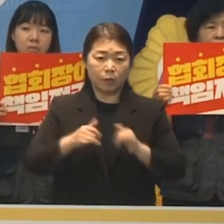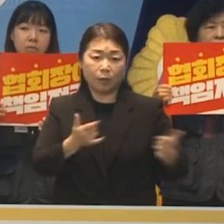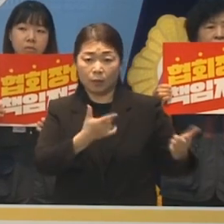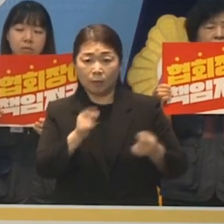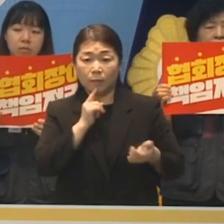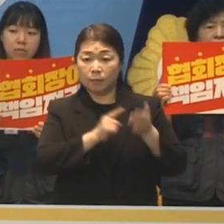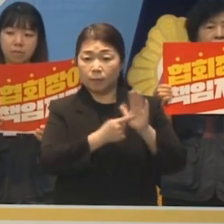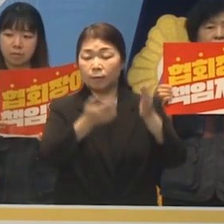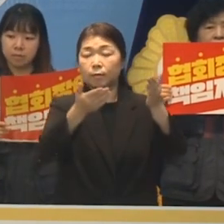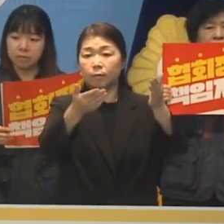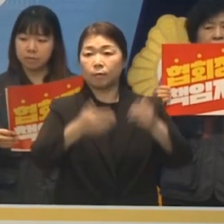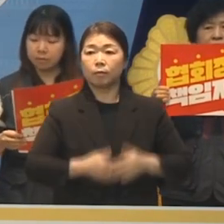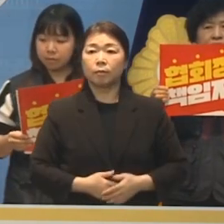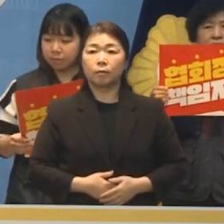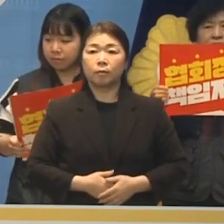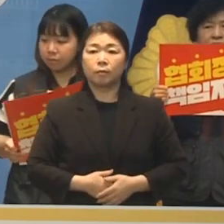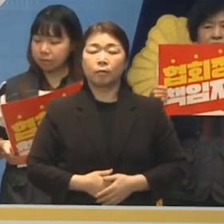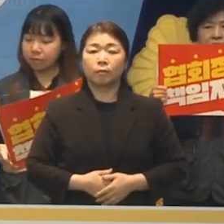1동.